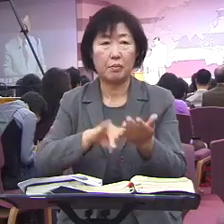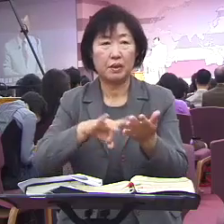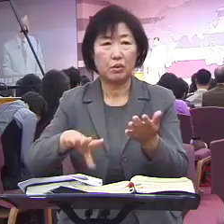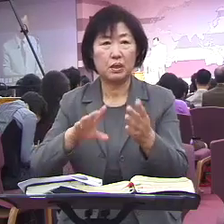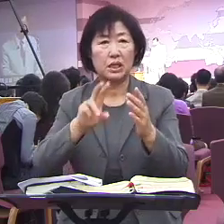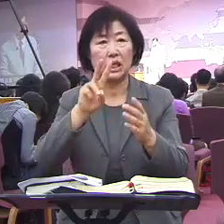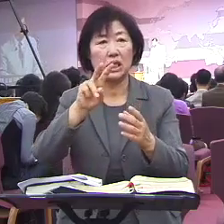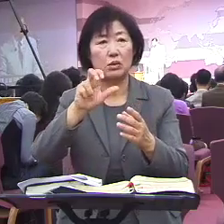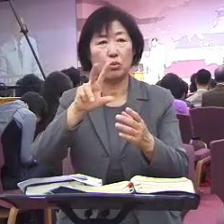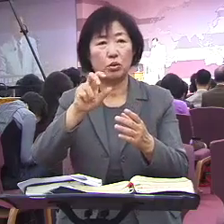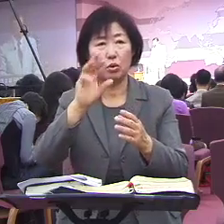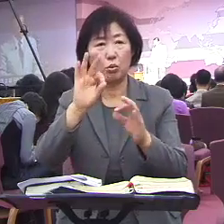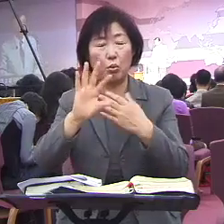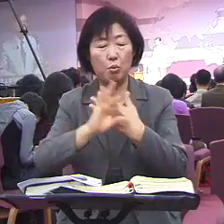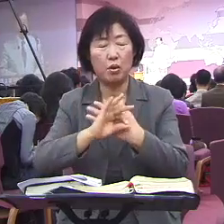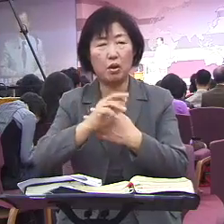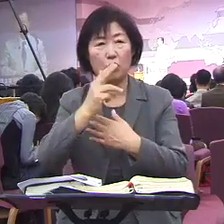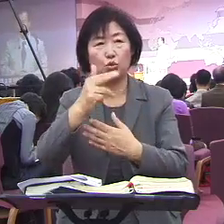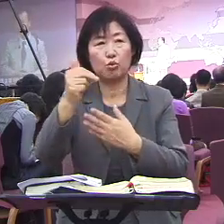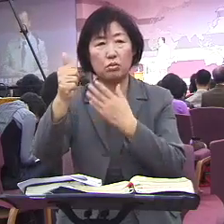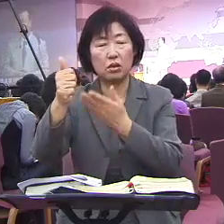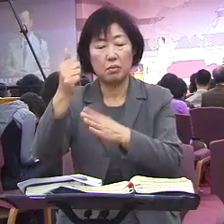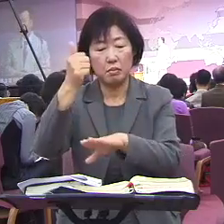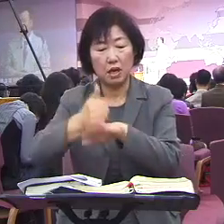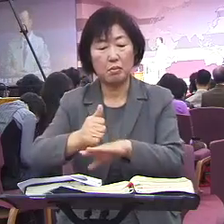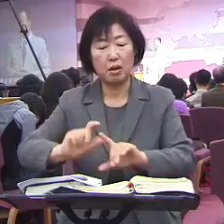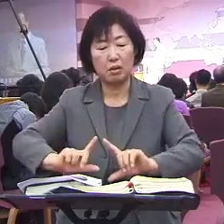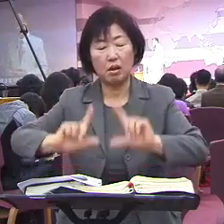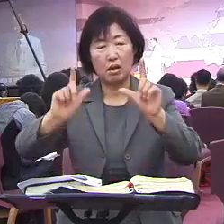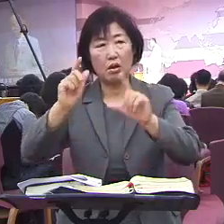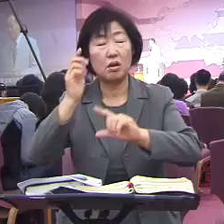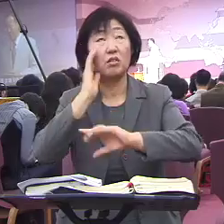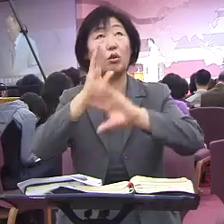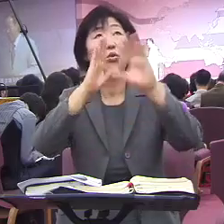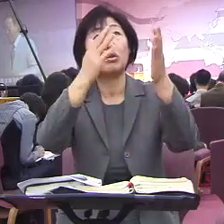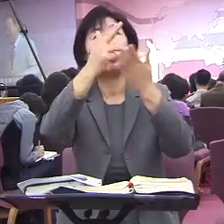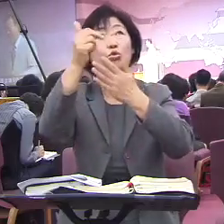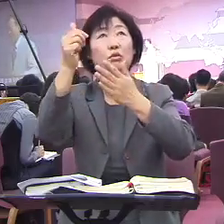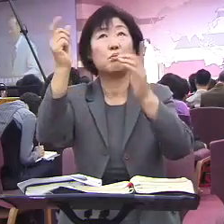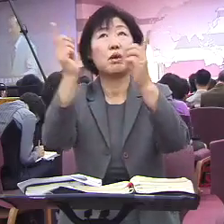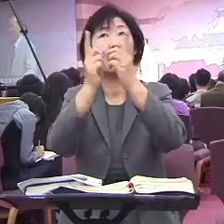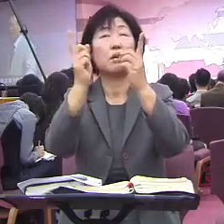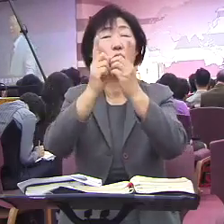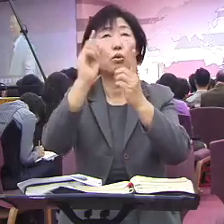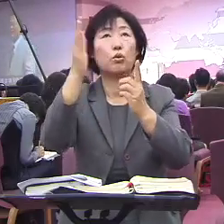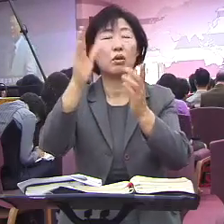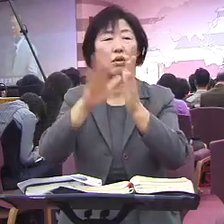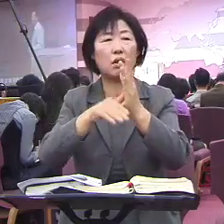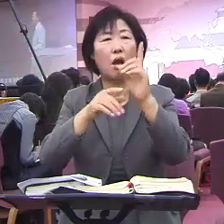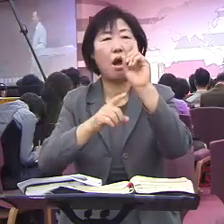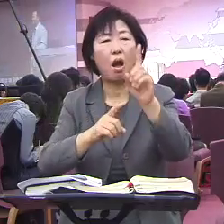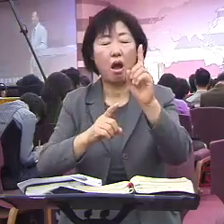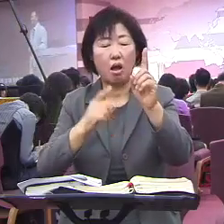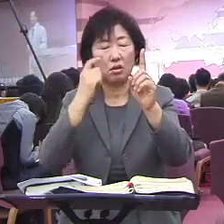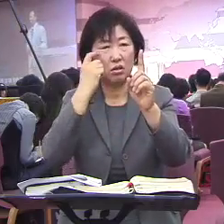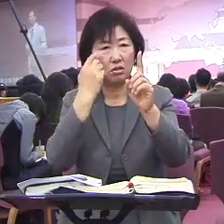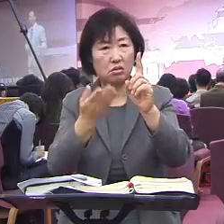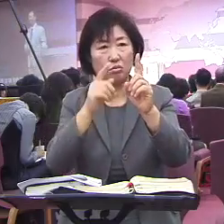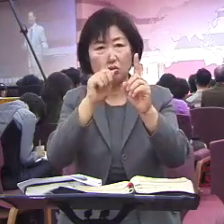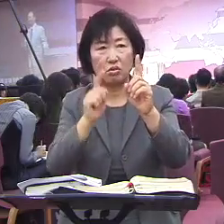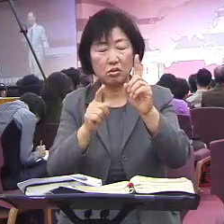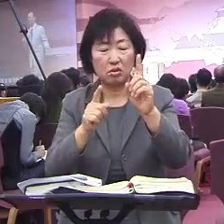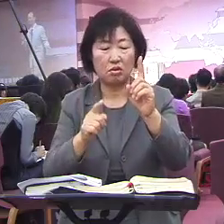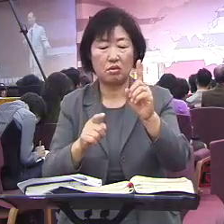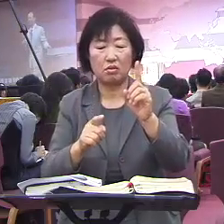마태복음 25장을 보면은 주님께서 마지막 날 천국에서 주님을 만나게 될 때 한 가지 질문을,